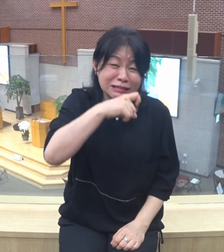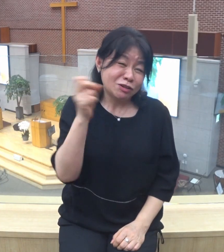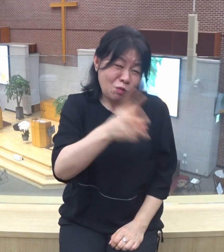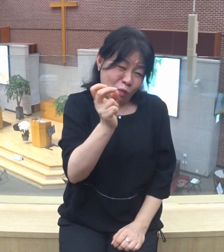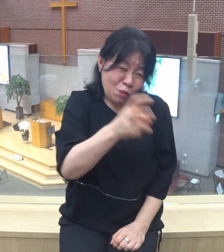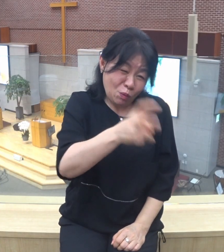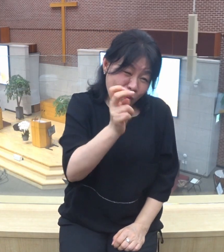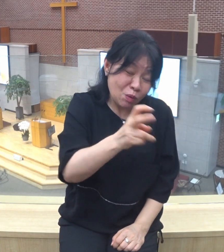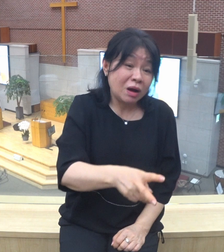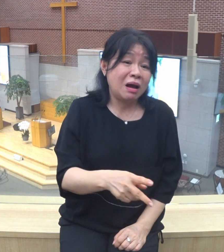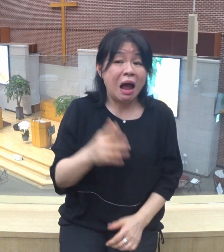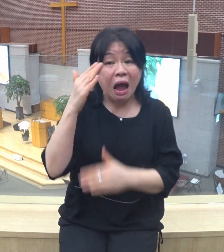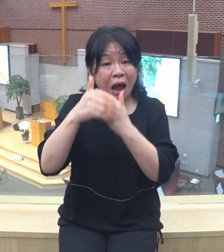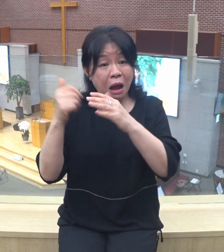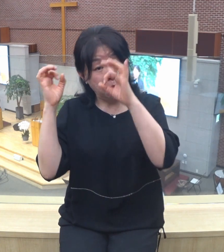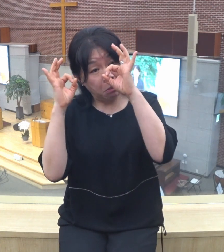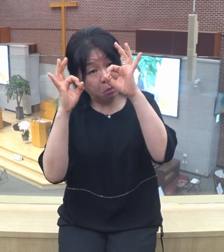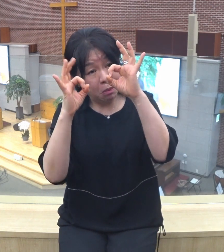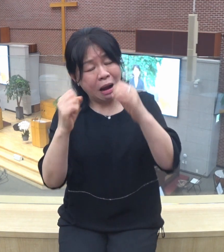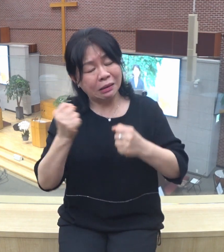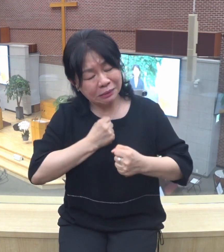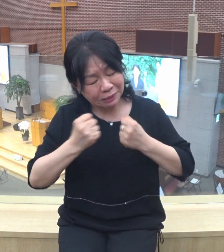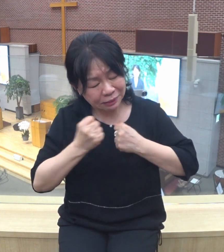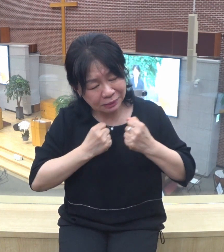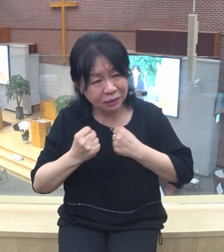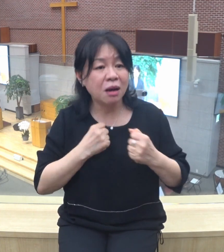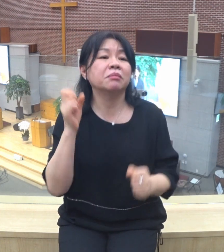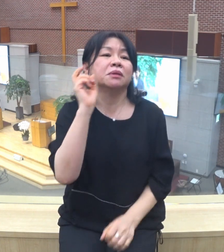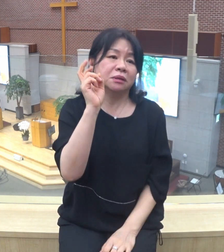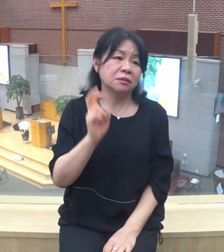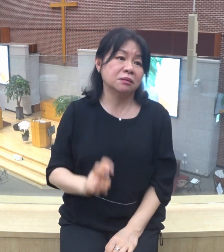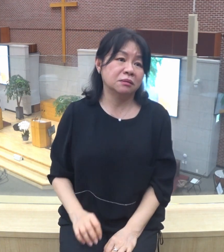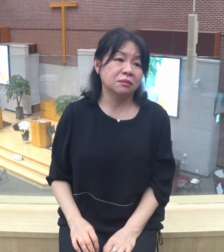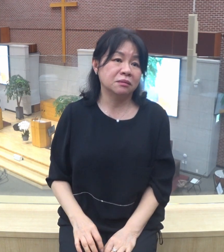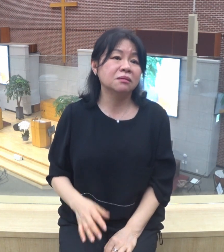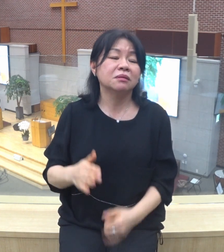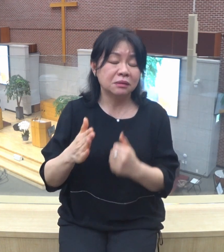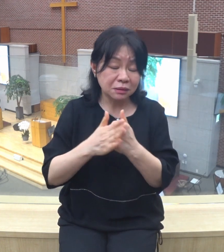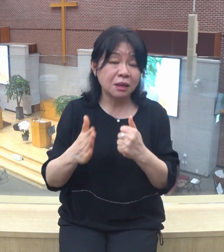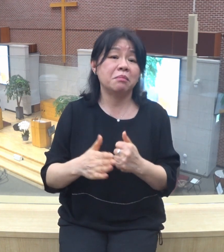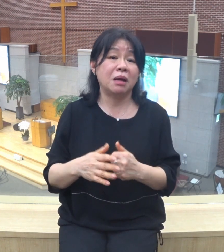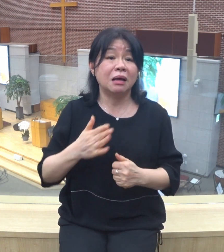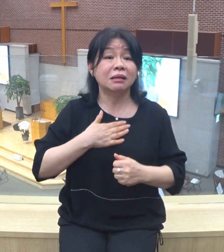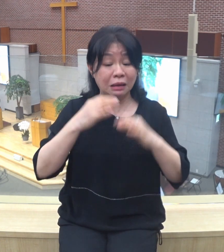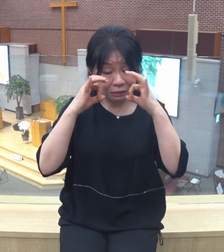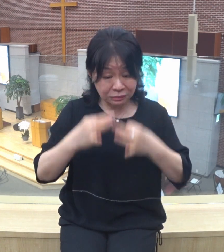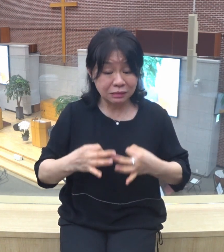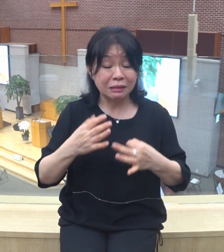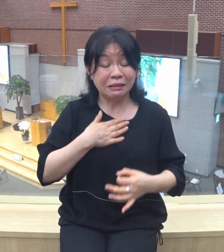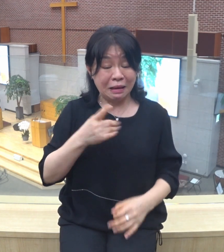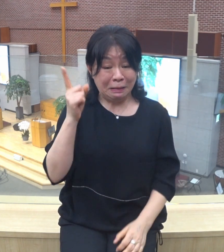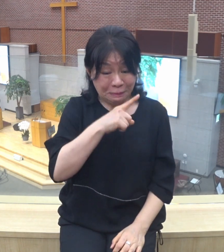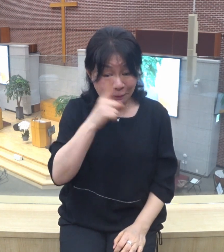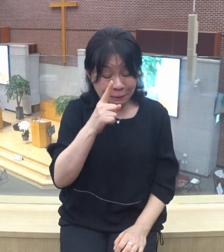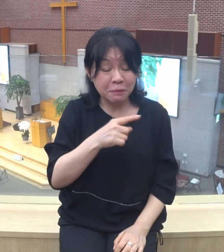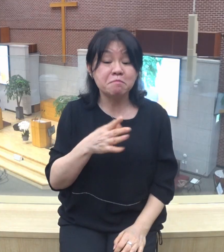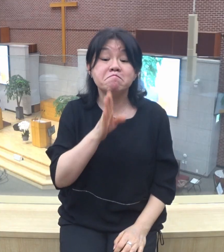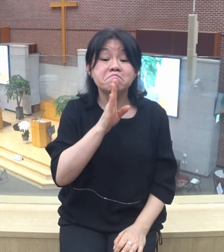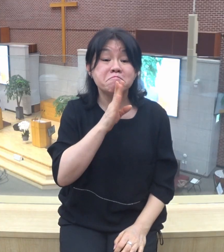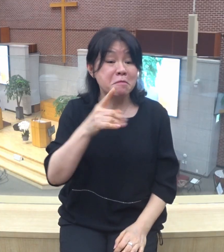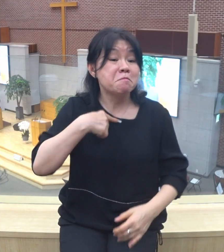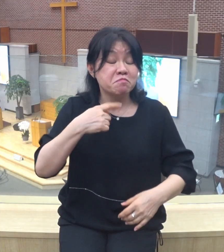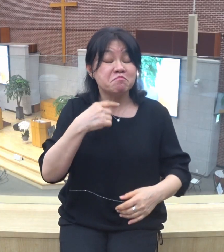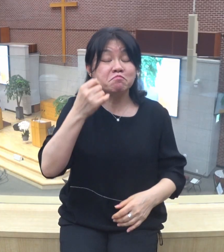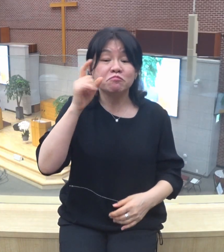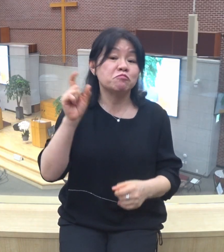여기고 나를 매목하게 판단하고 평가하고 비난한다면 내가 나를 괴롭히고 돌보지